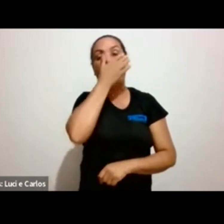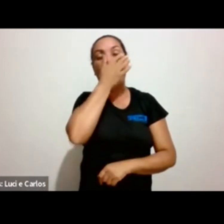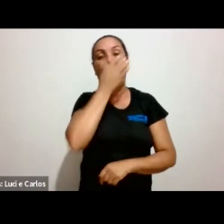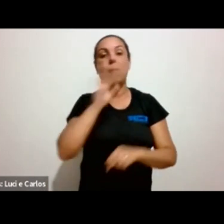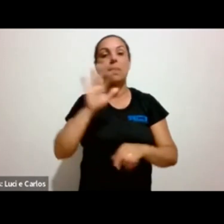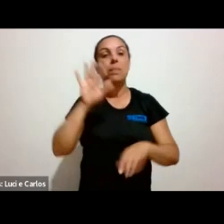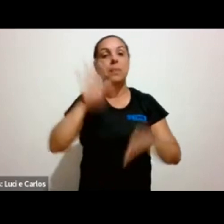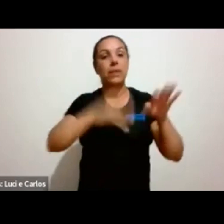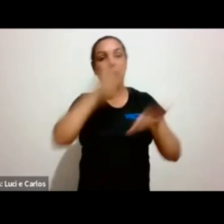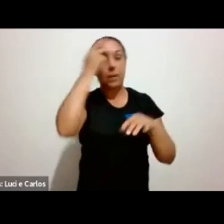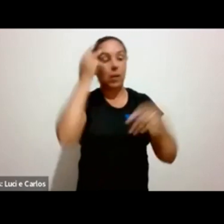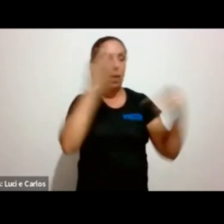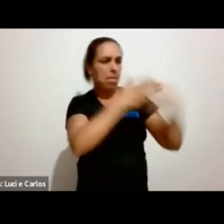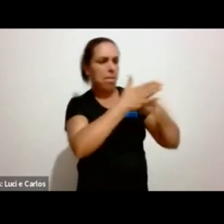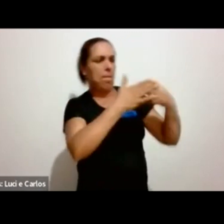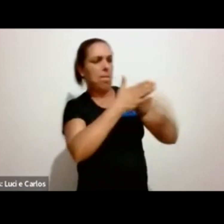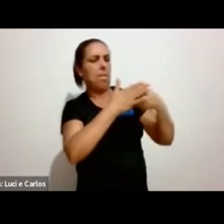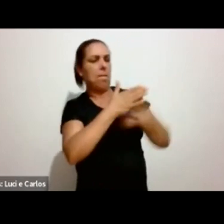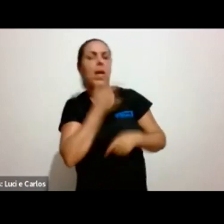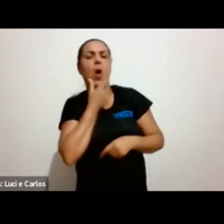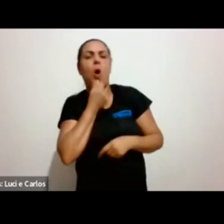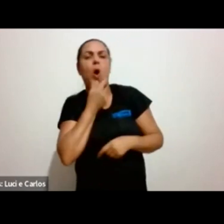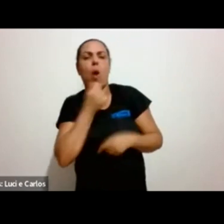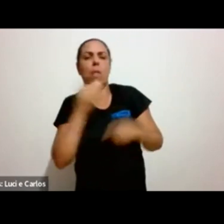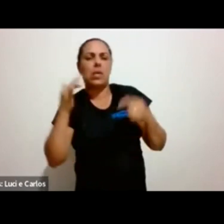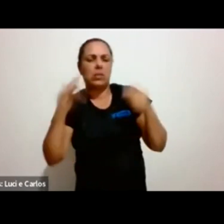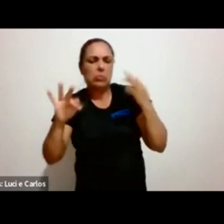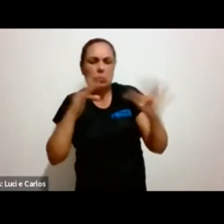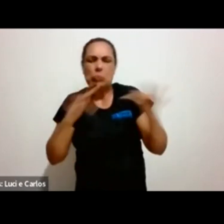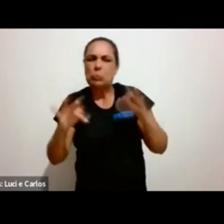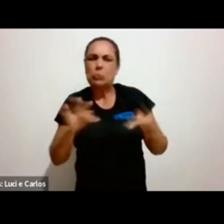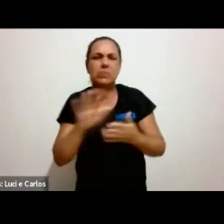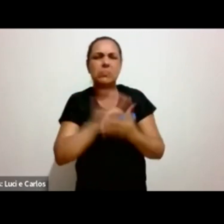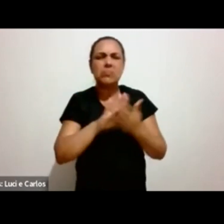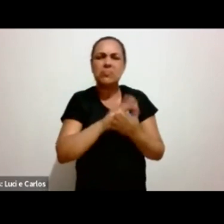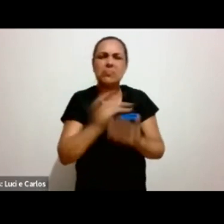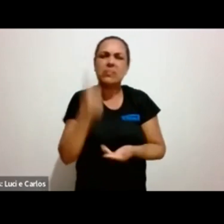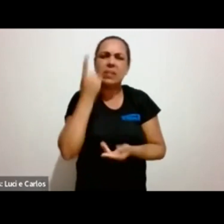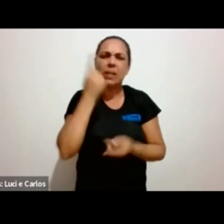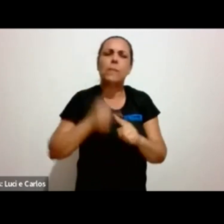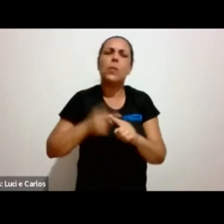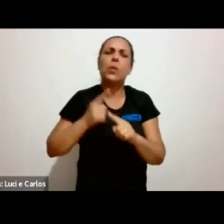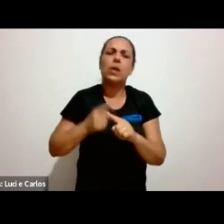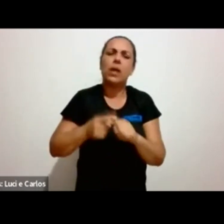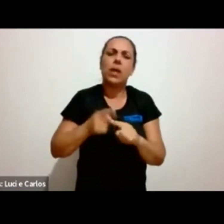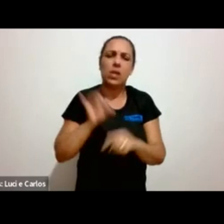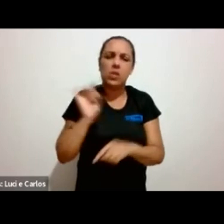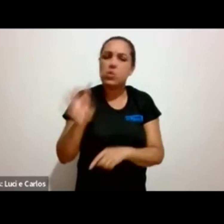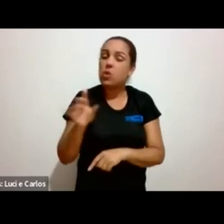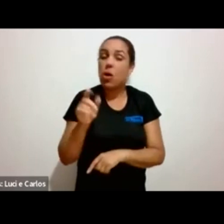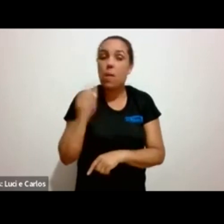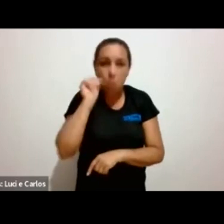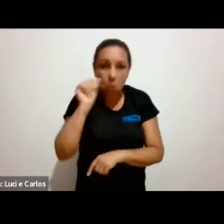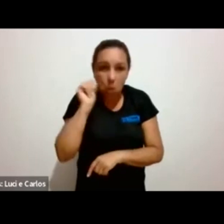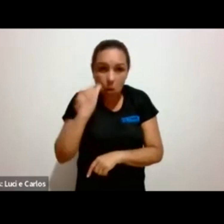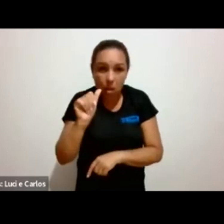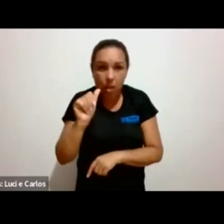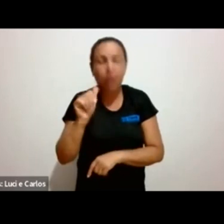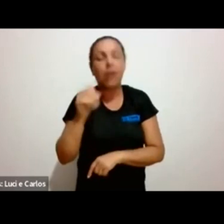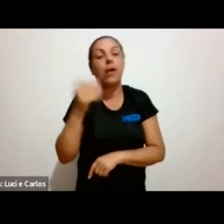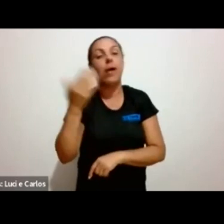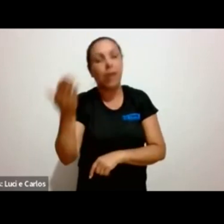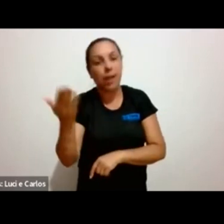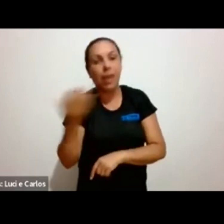vejo homens com fibromialgia, né? Realmente o quadro de pessoas com fibromialgia do sexo masculino